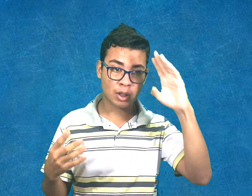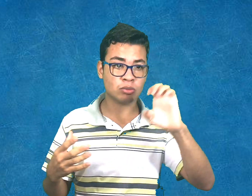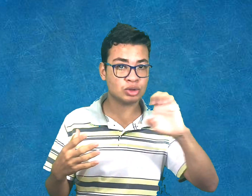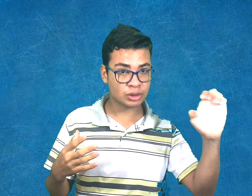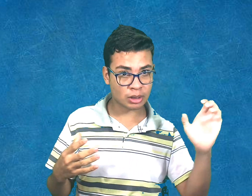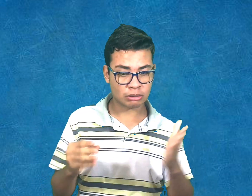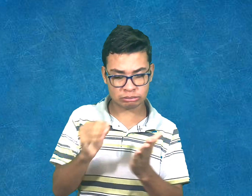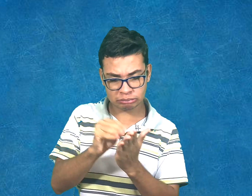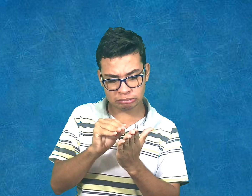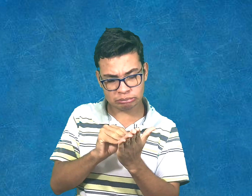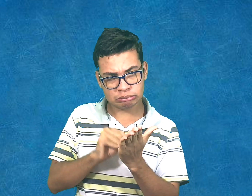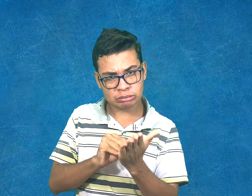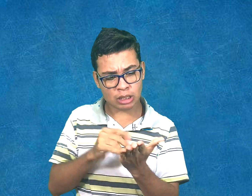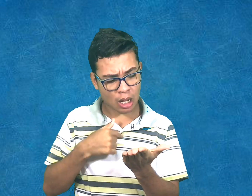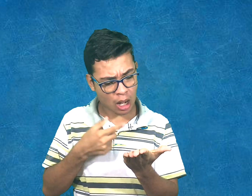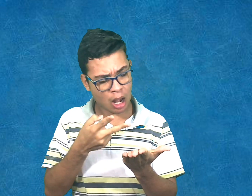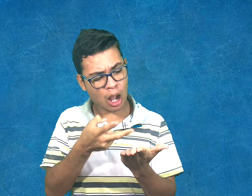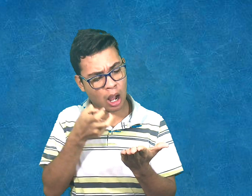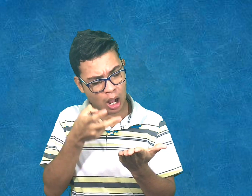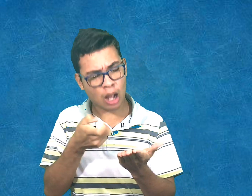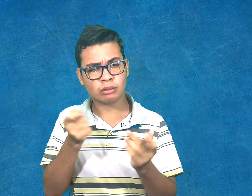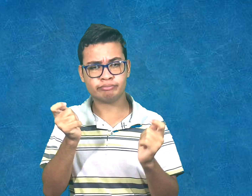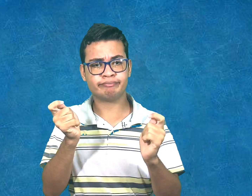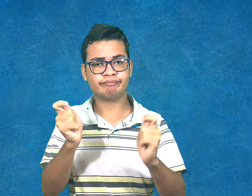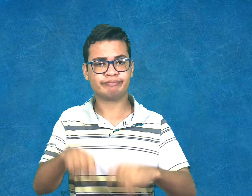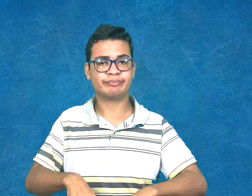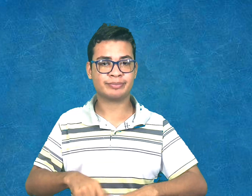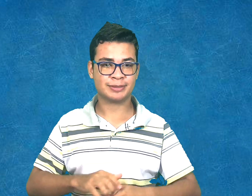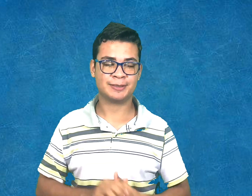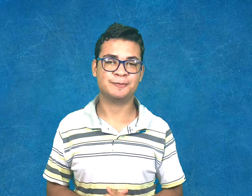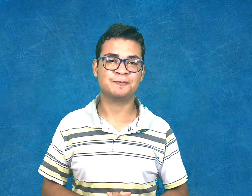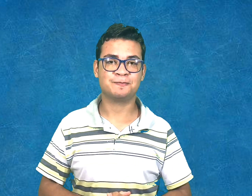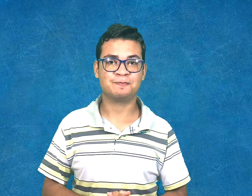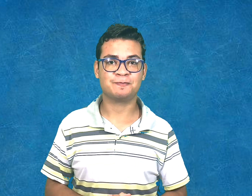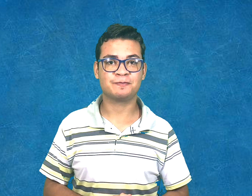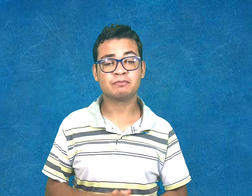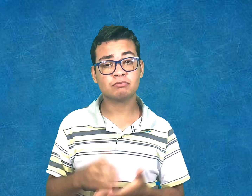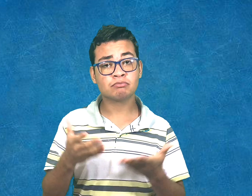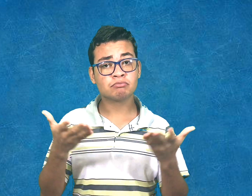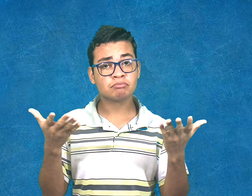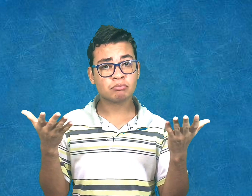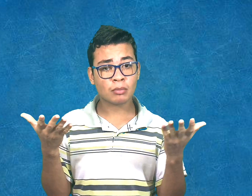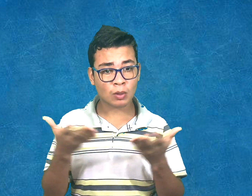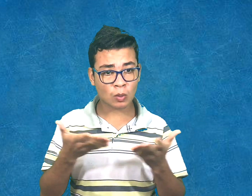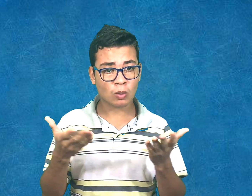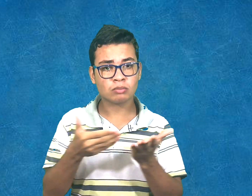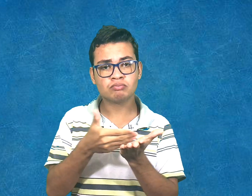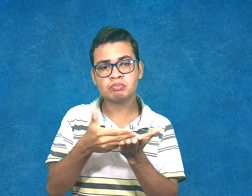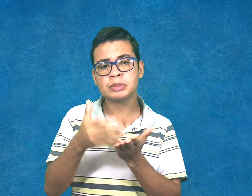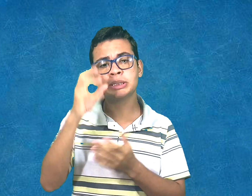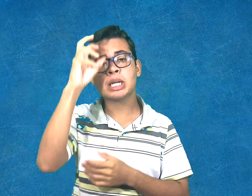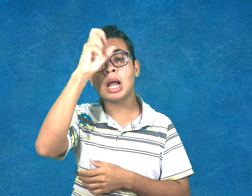sinais existe a mão mais usada e isso é perceptível quando se faz